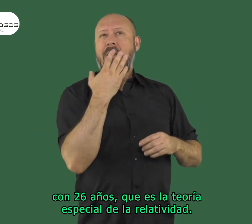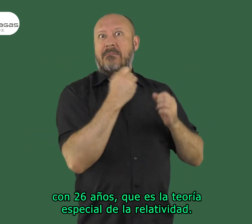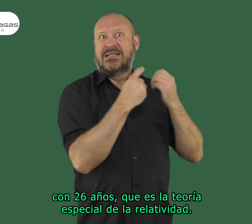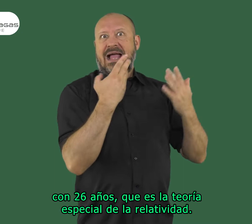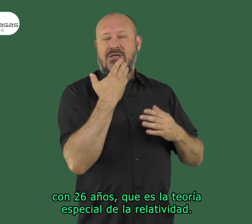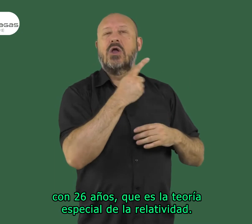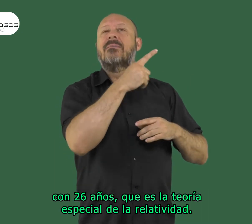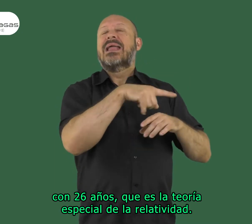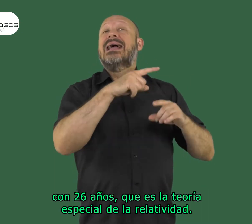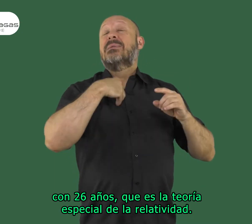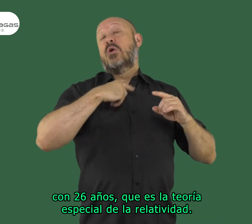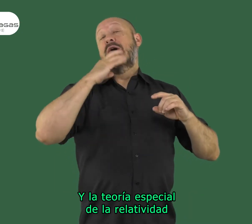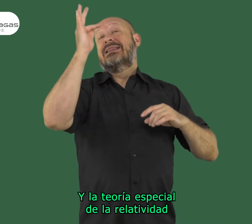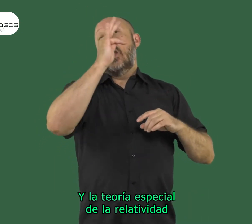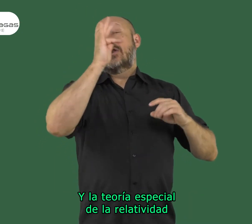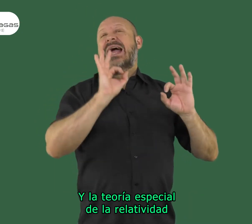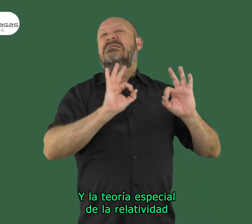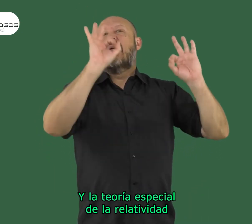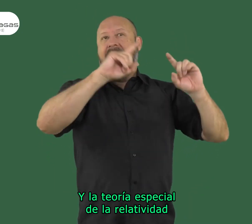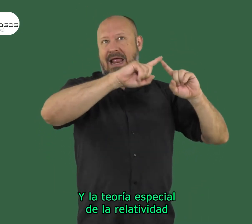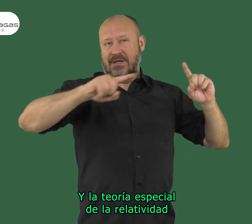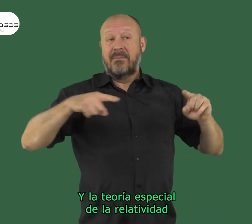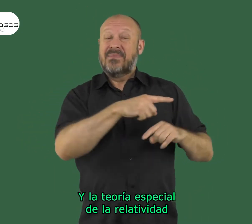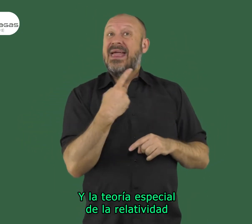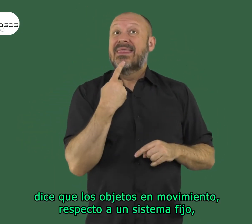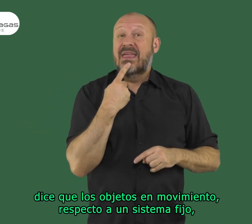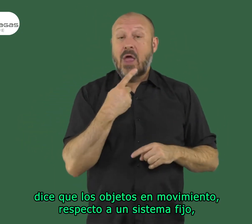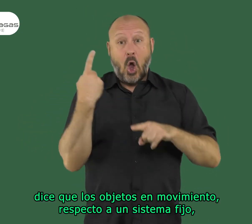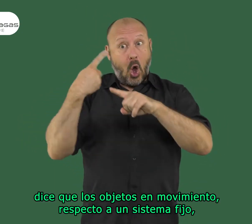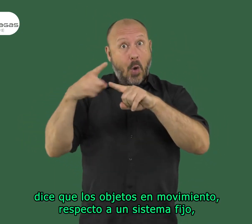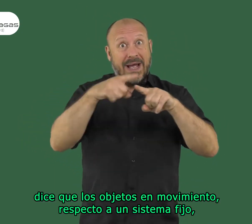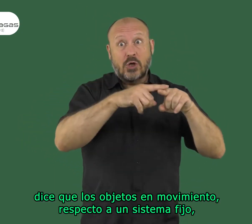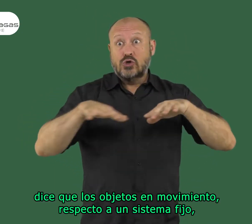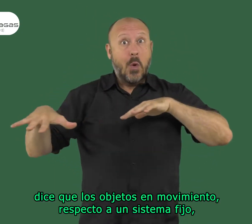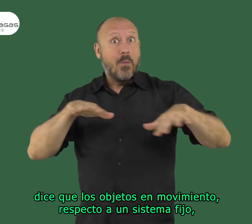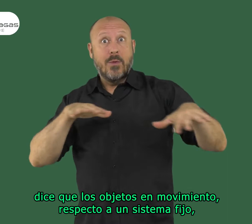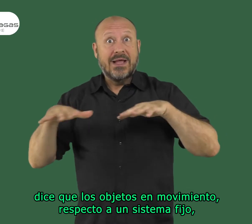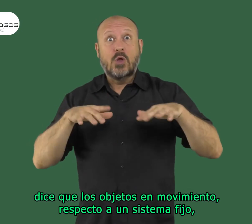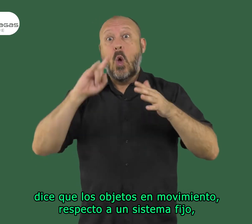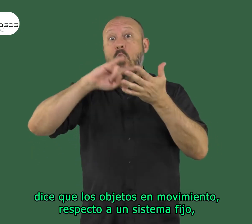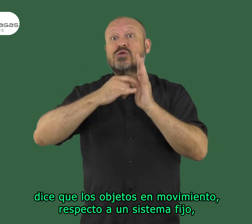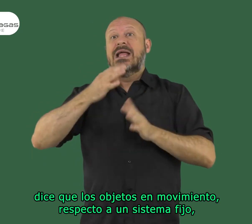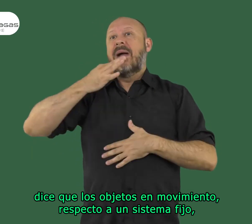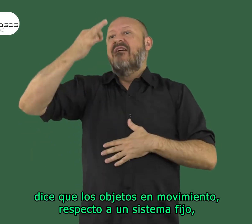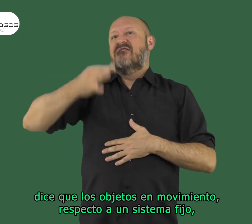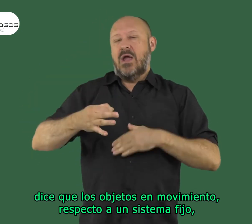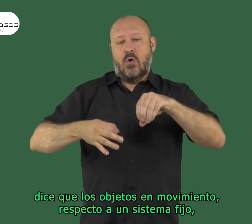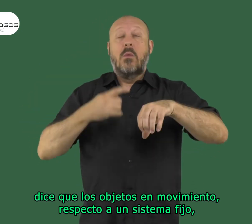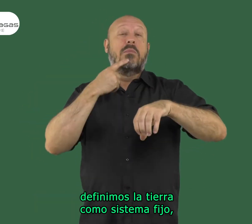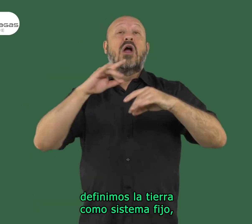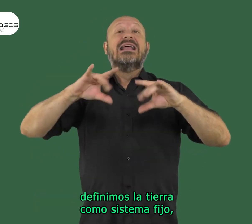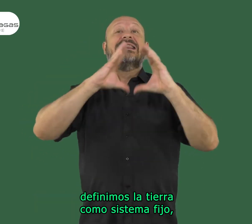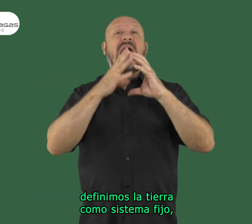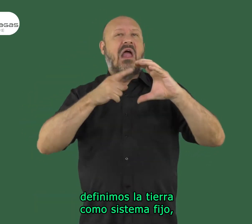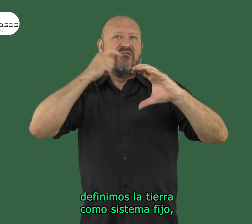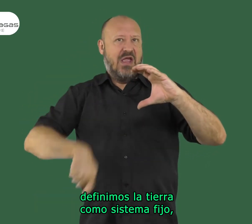que es la teoría especial de la relatividad. Y la teoría especial de la relatividad dice que los objetos en movimiento respecto a un sistema fijo,